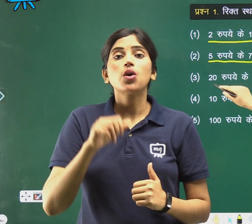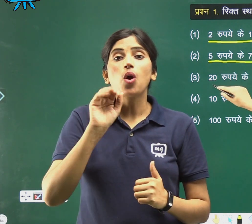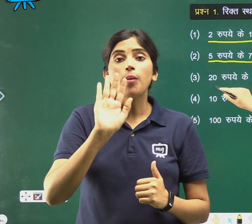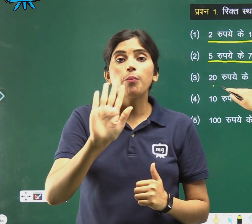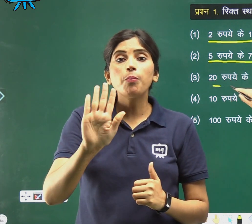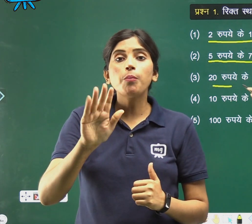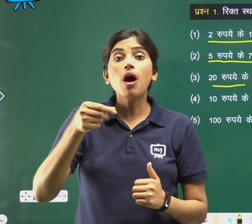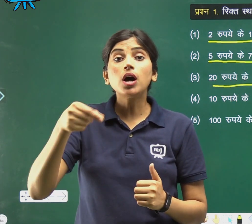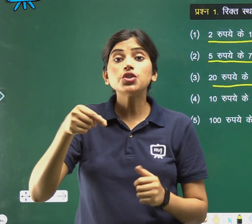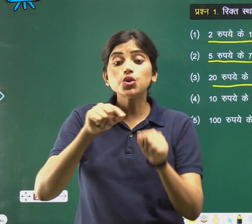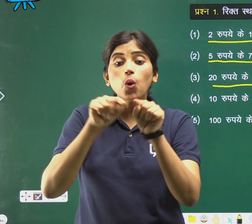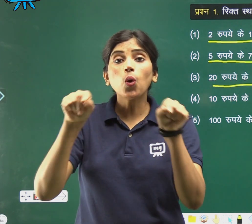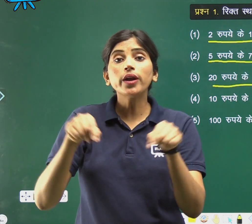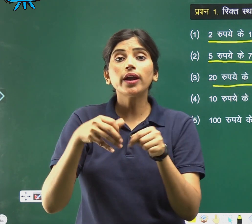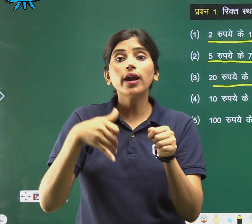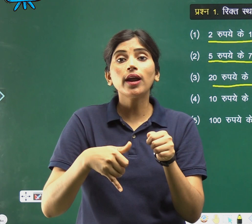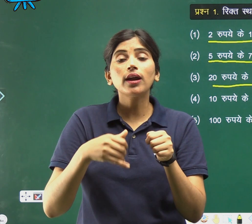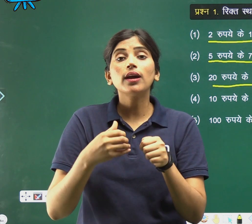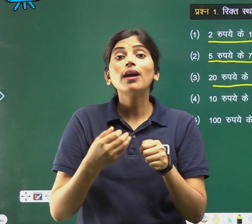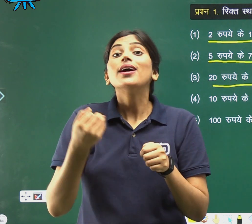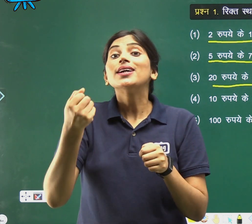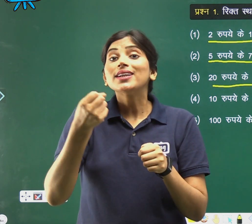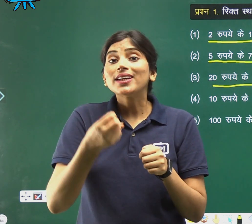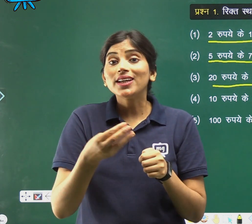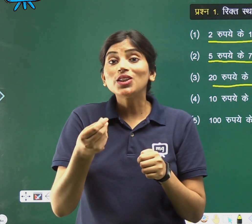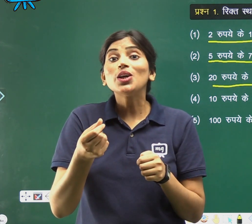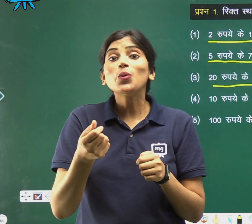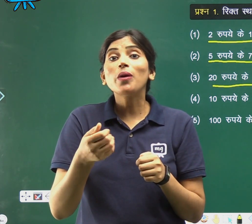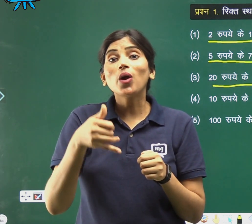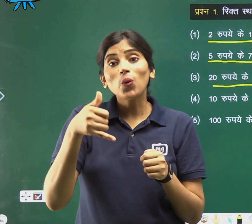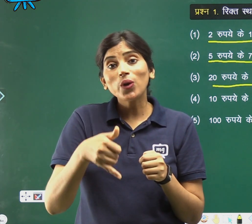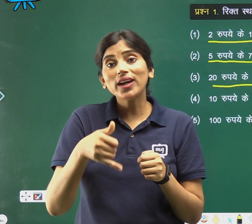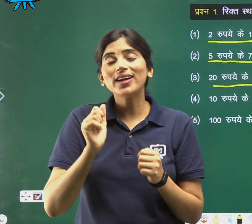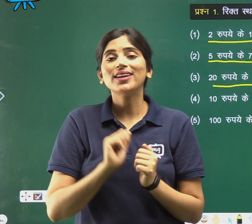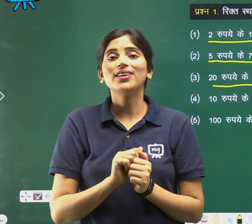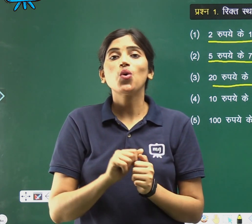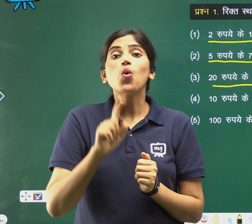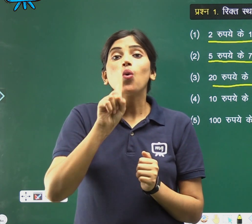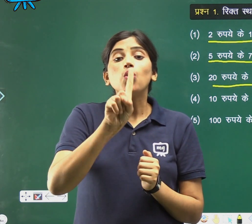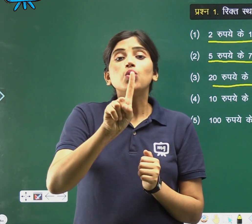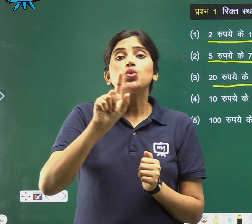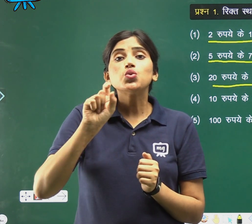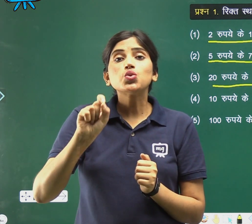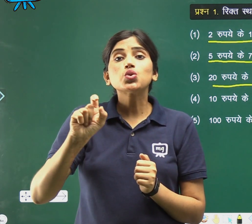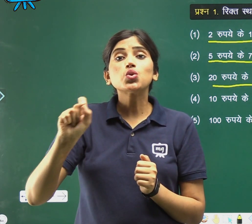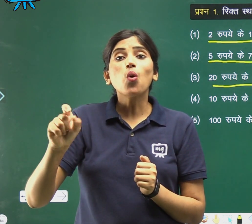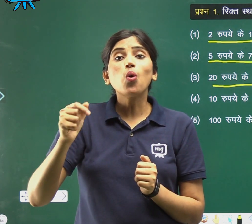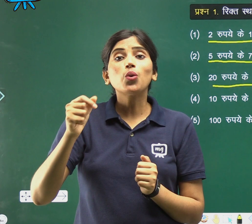5 नोट हैं, तो कितने रुपए हुए? 100 रुपए।